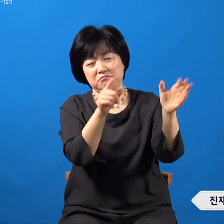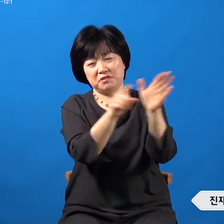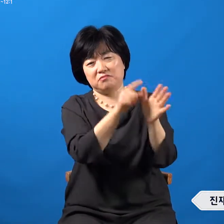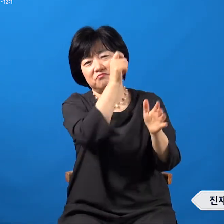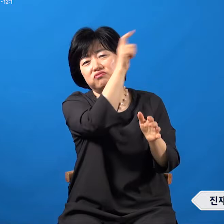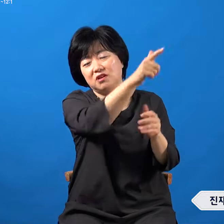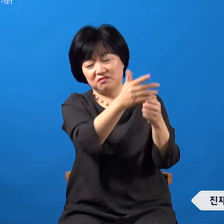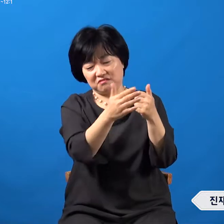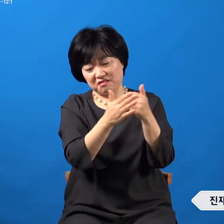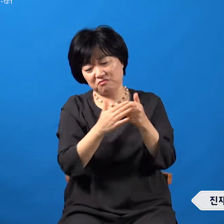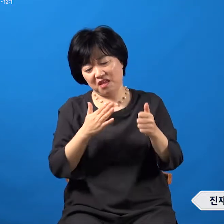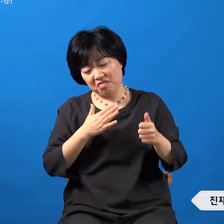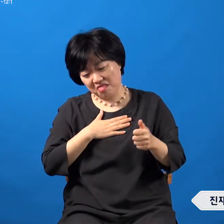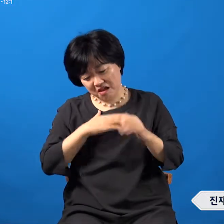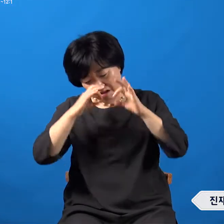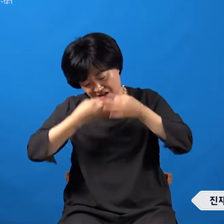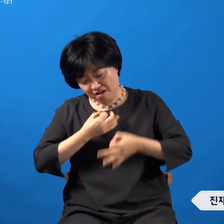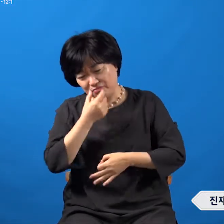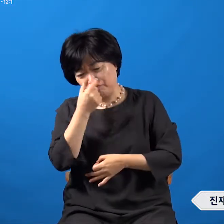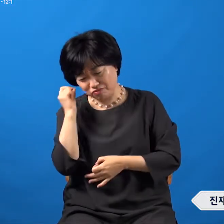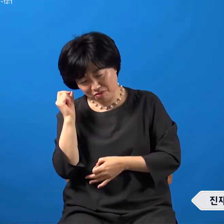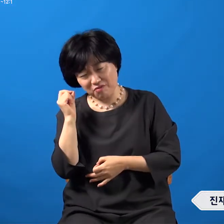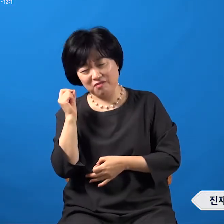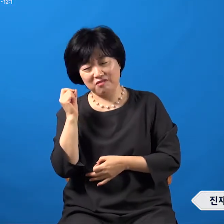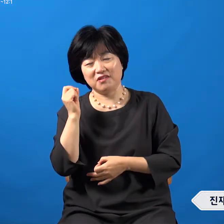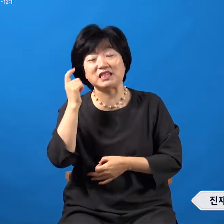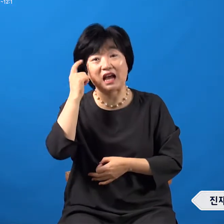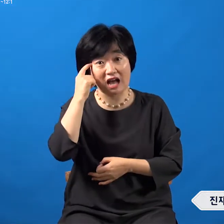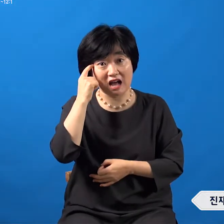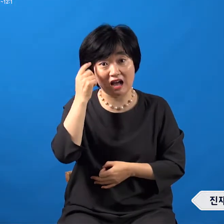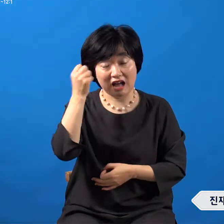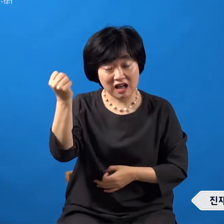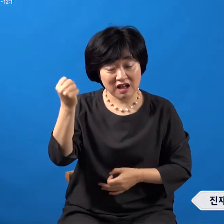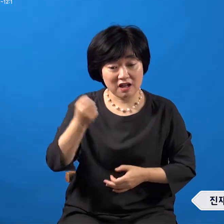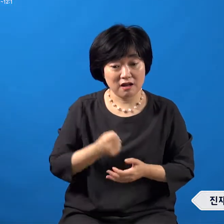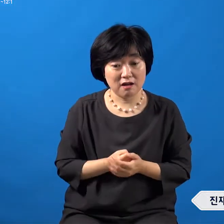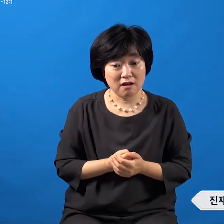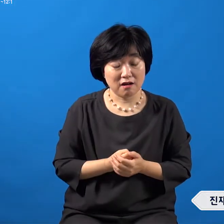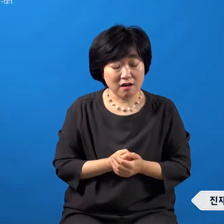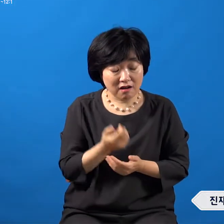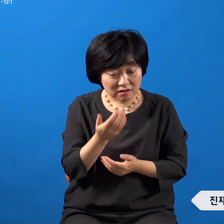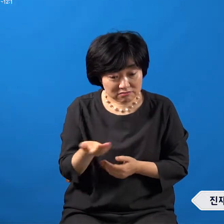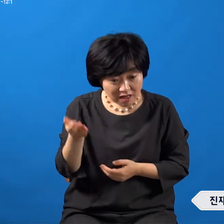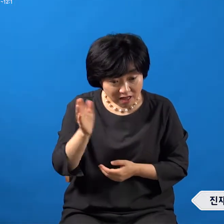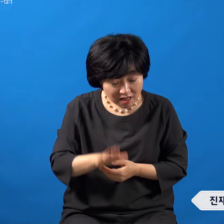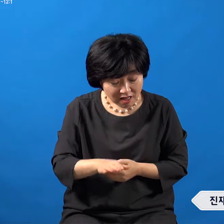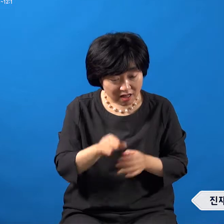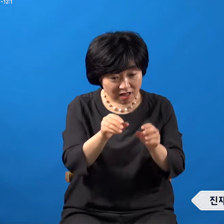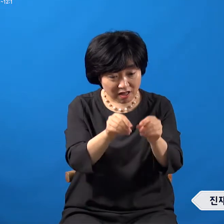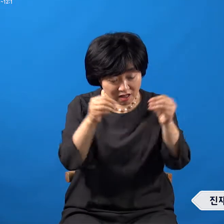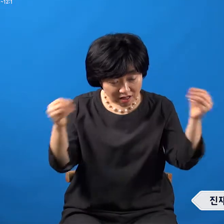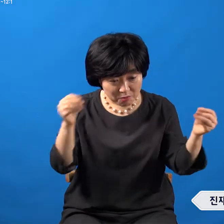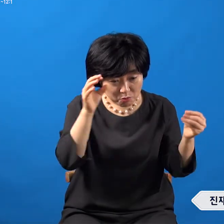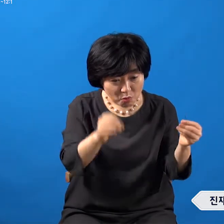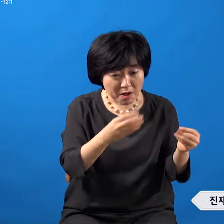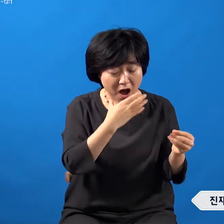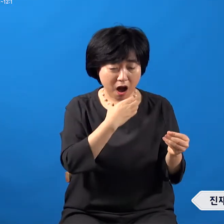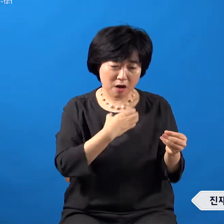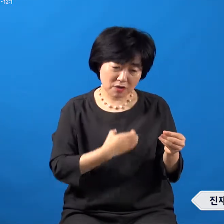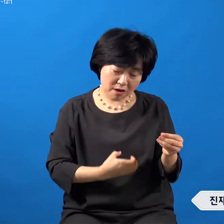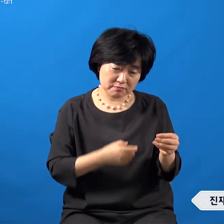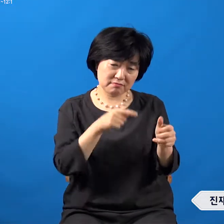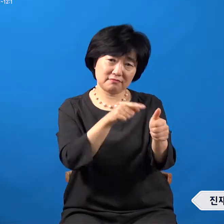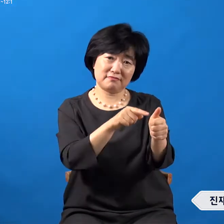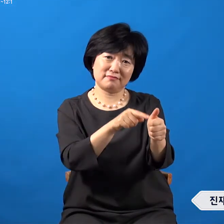그럴 수 있다라고 생각할지 모르겠습니다. 그런데 아브라함의 믿음의 여정을 바라보면